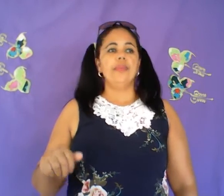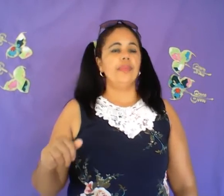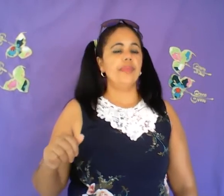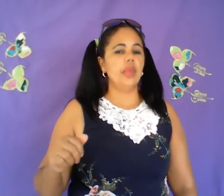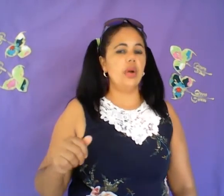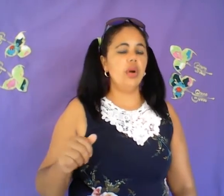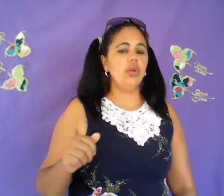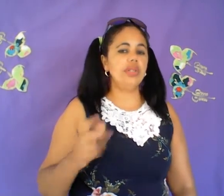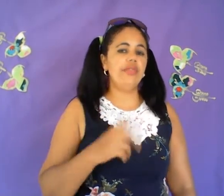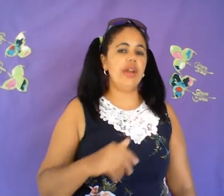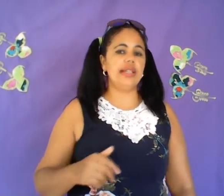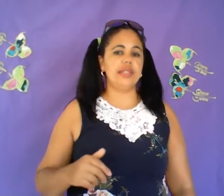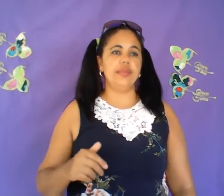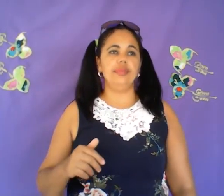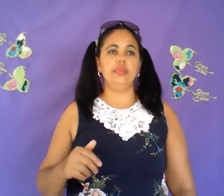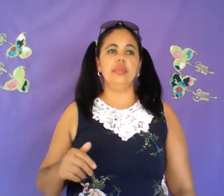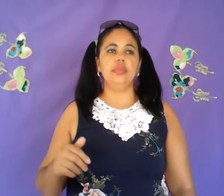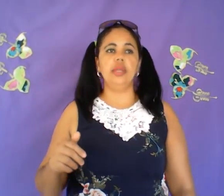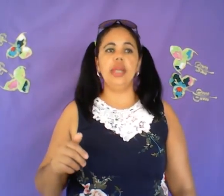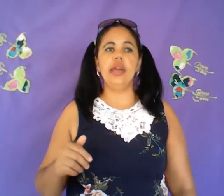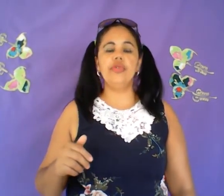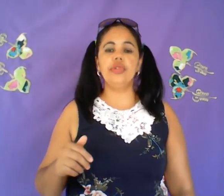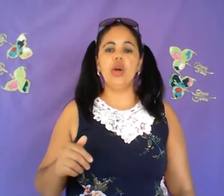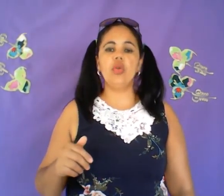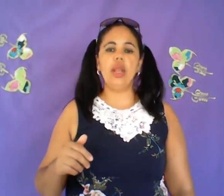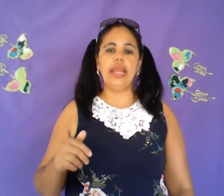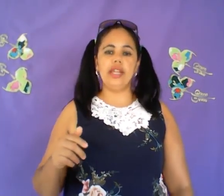Ó, outra frase. Eu fui ao colégio.